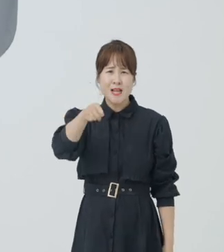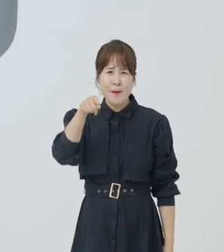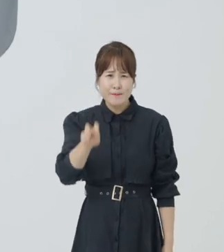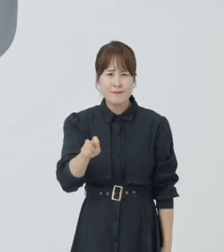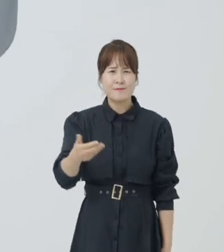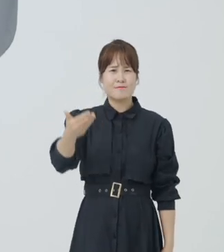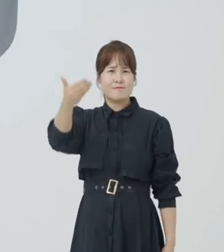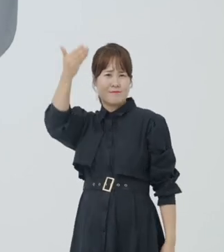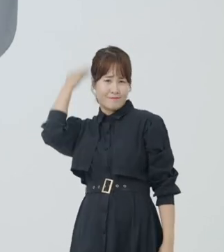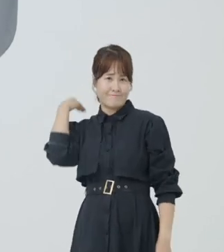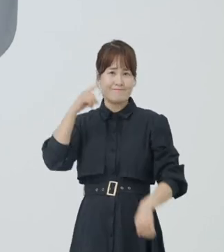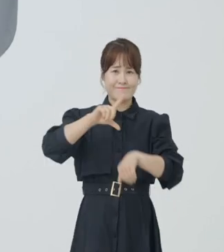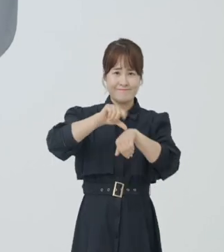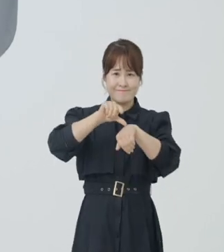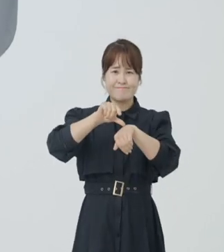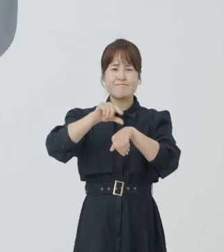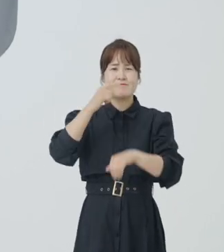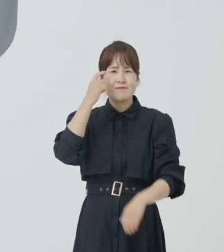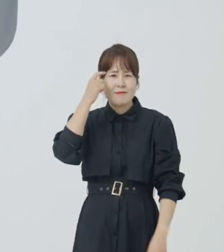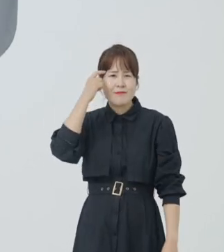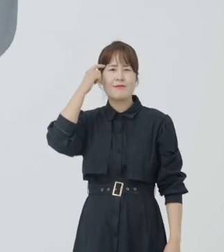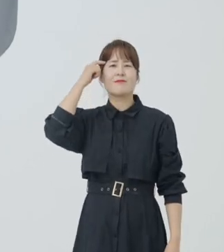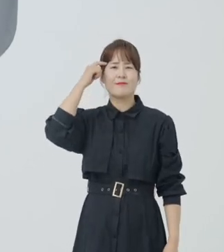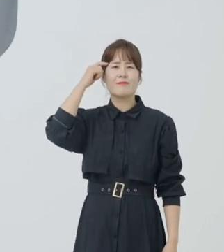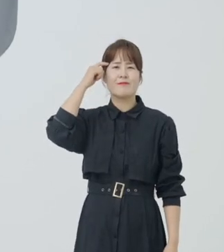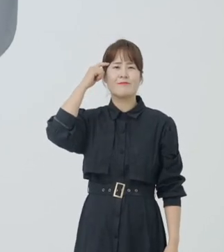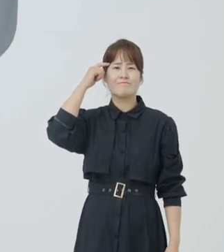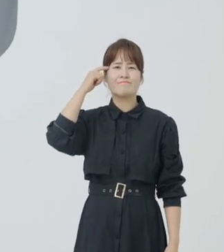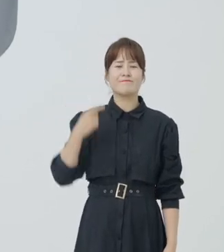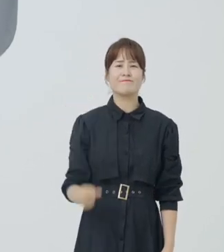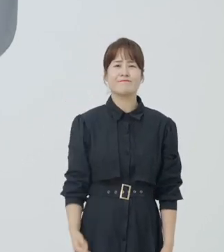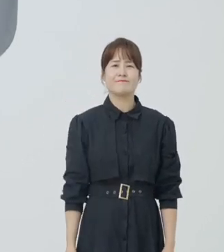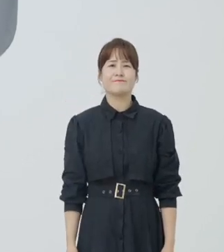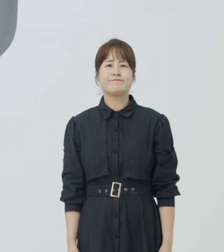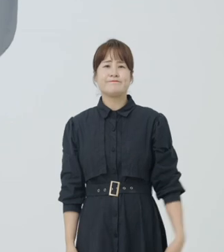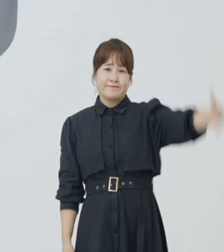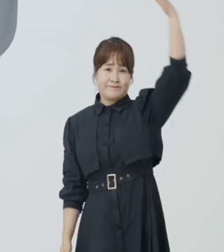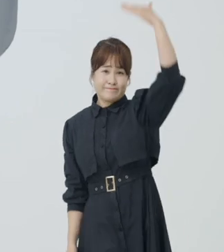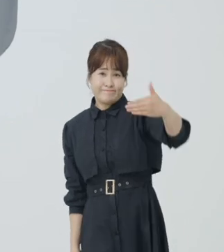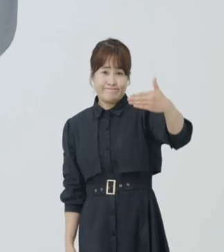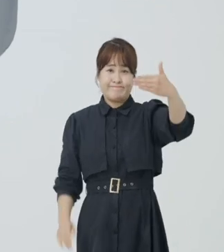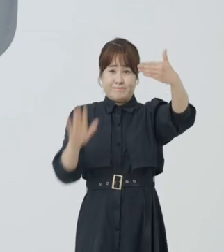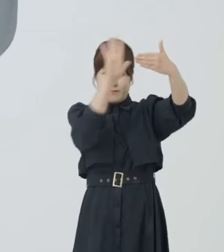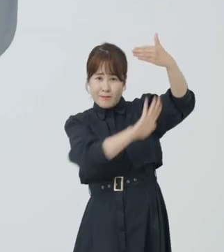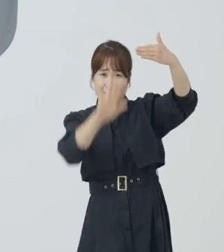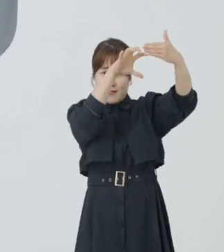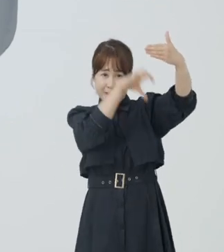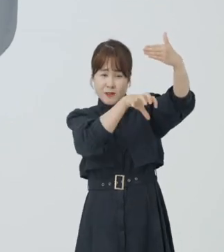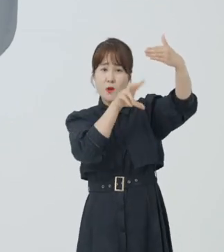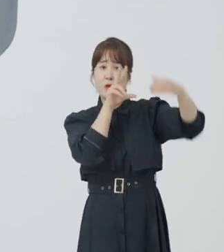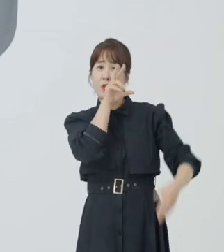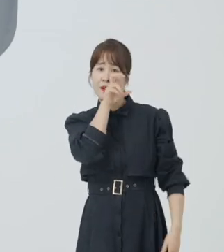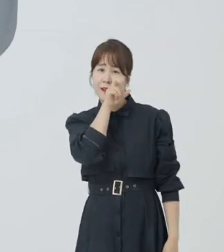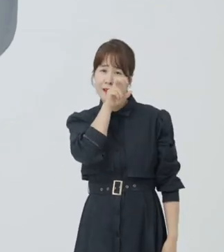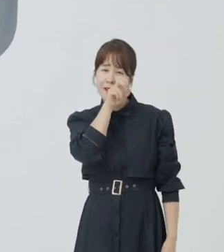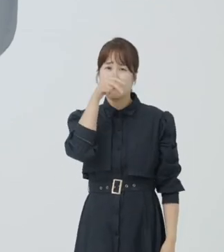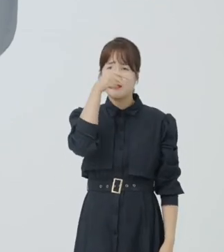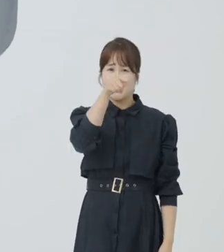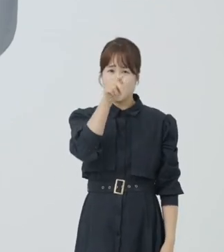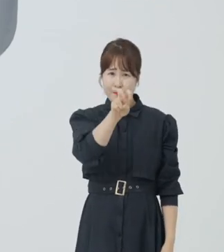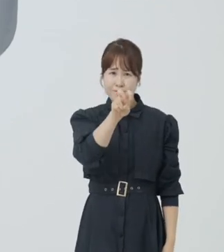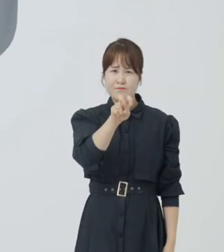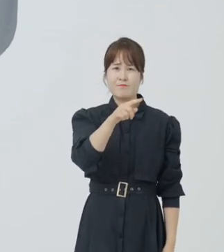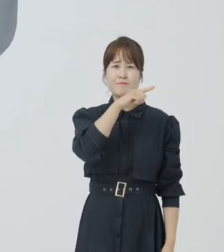점은 과거라는 시간성이 연상됩니다. 정면 벽에 위치한 회색 점은